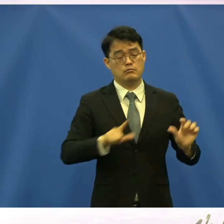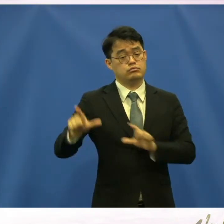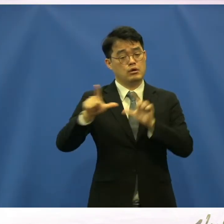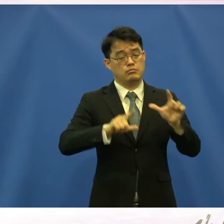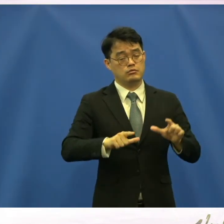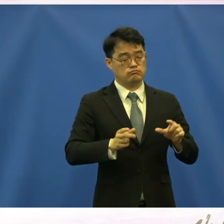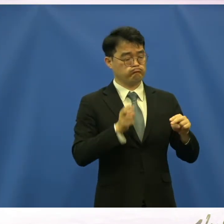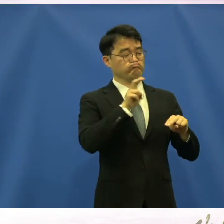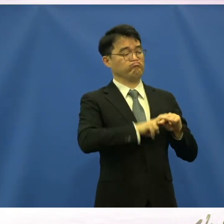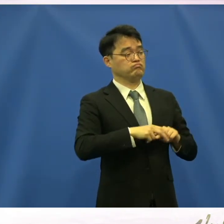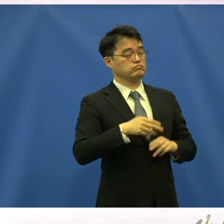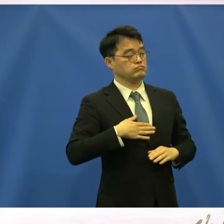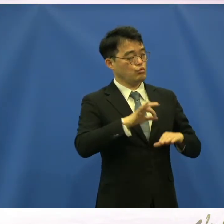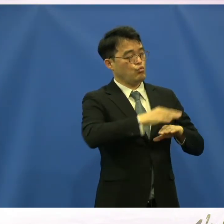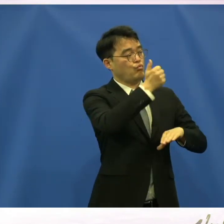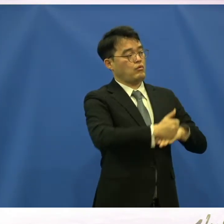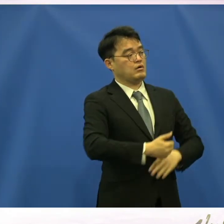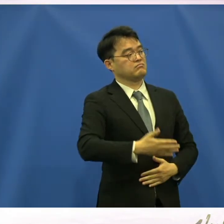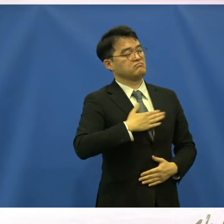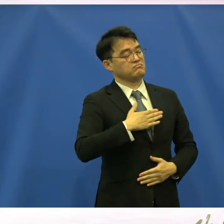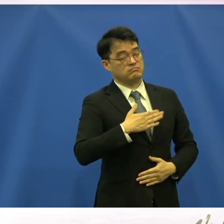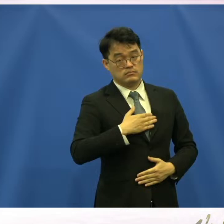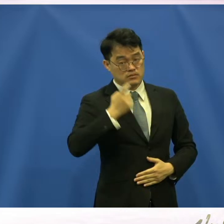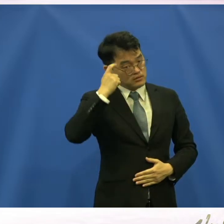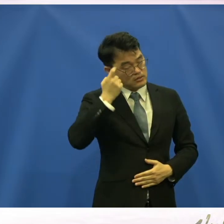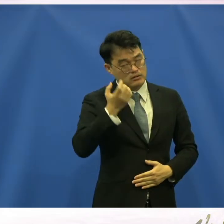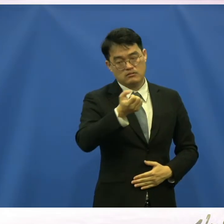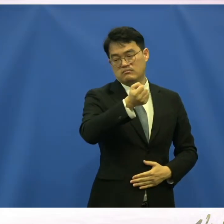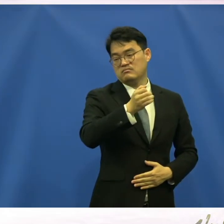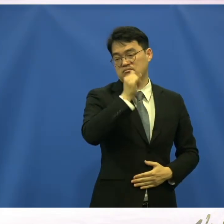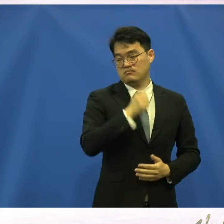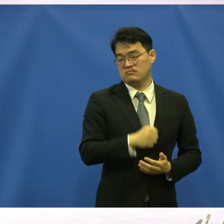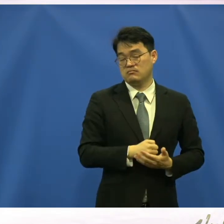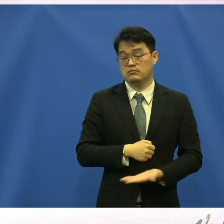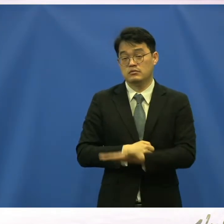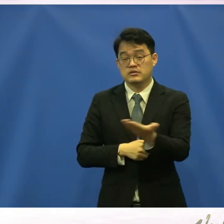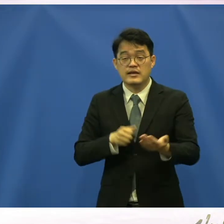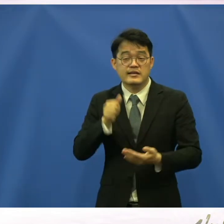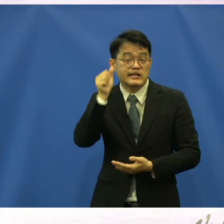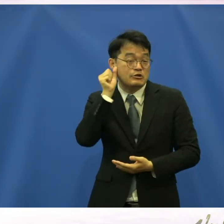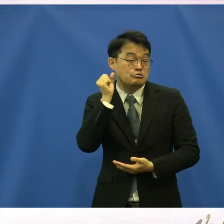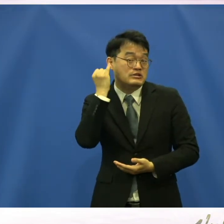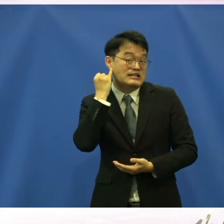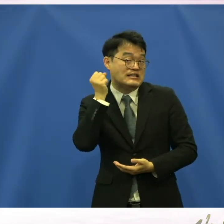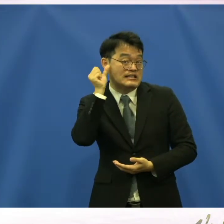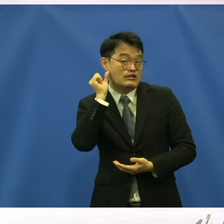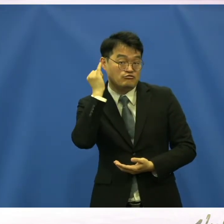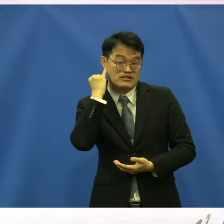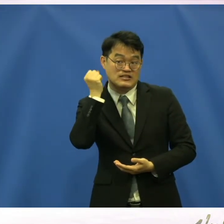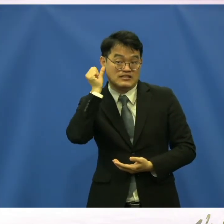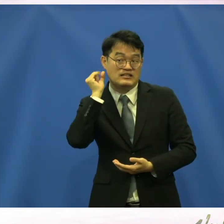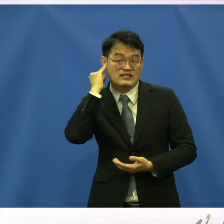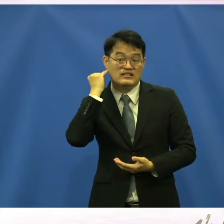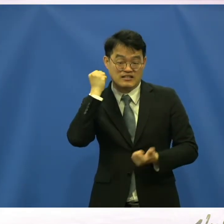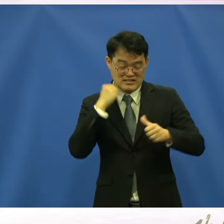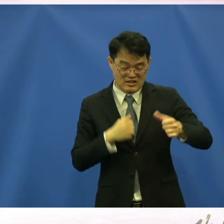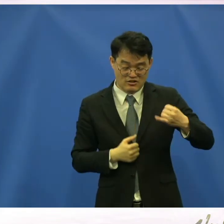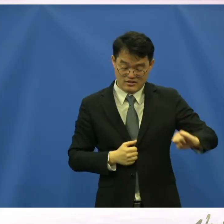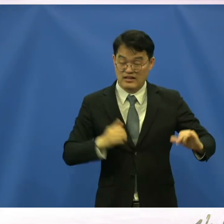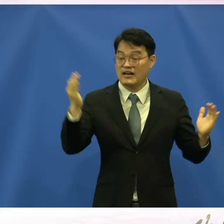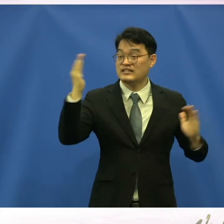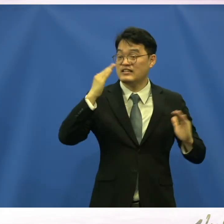않아. 그 사춘기 아이들이 그렇습니다. 자꾸 엄마가 뭐라 하면 안